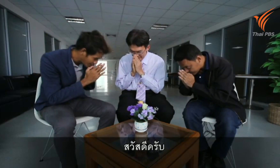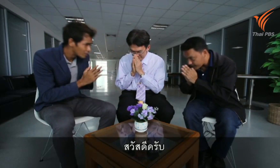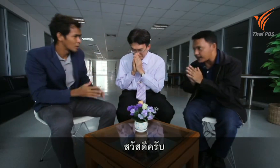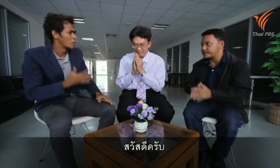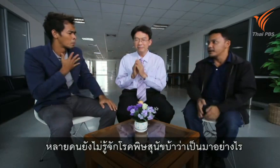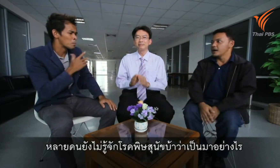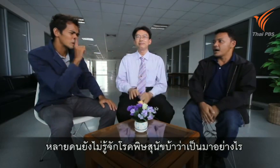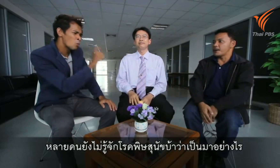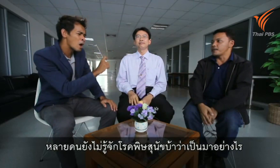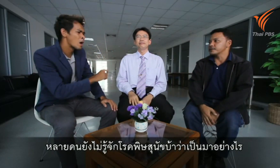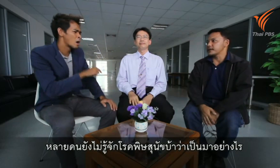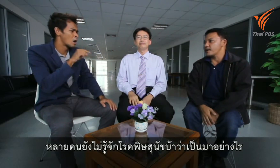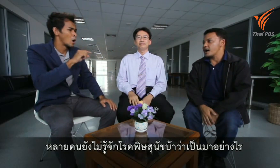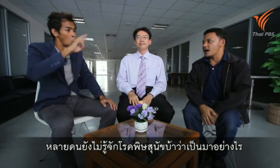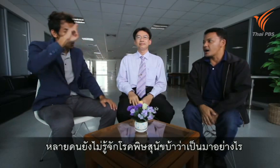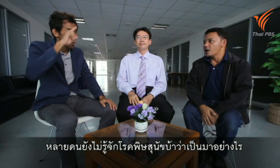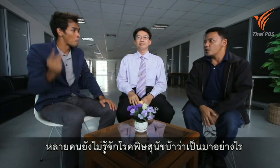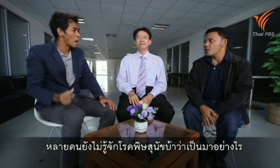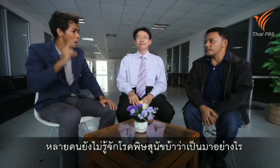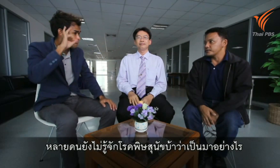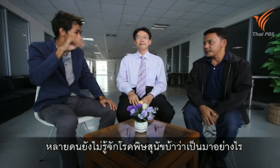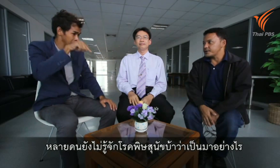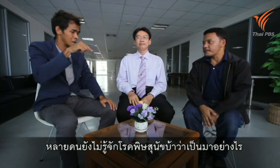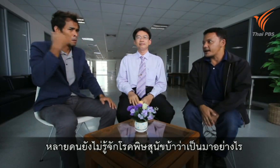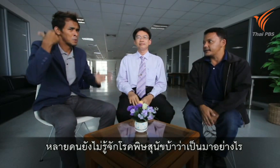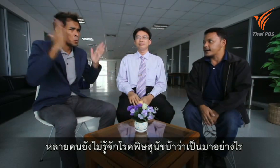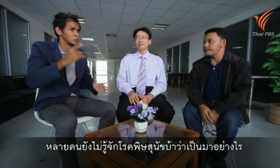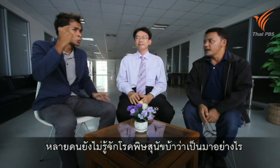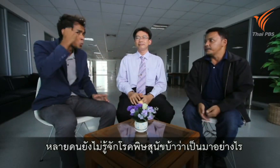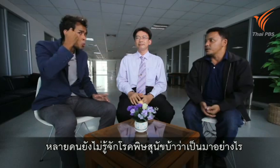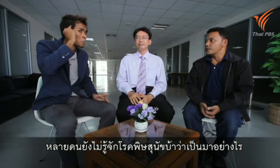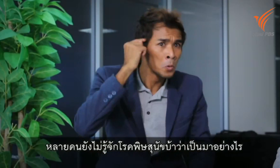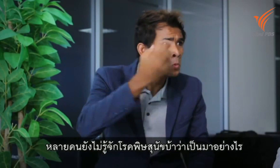สดีครับ หลายคนยังไม่รู้จักโรคพิษสุนัขบ้าว่าเป็นมาอย่างไร